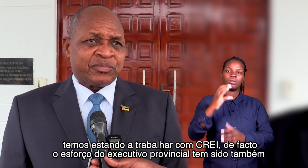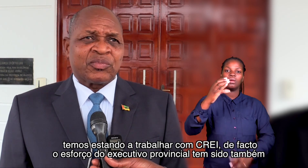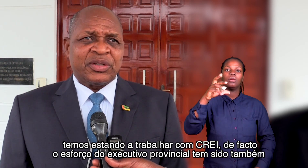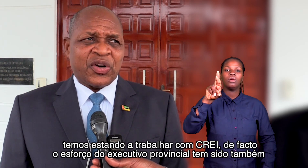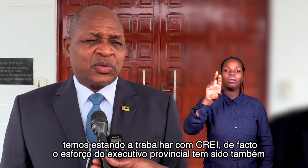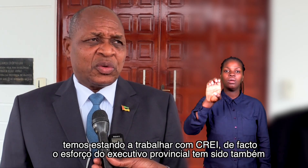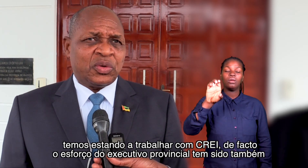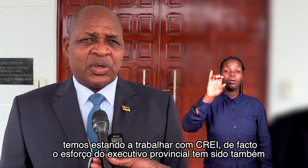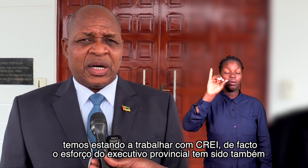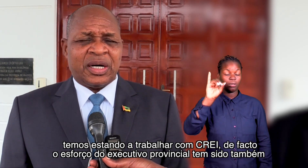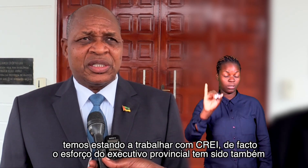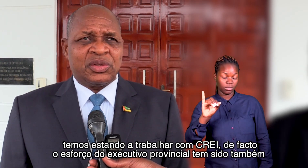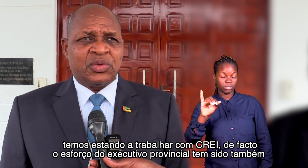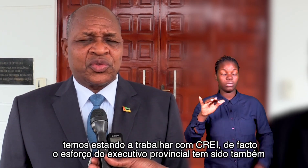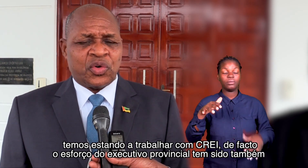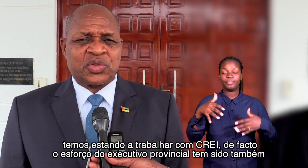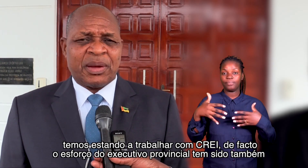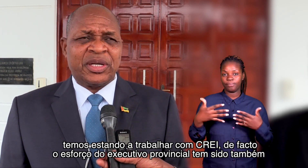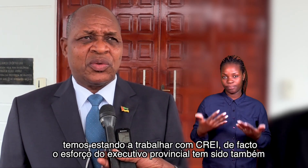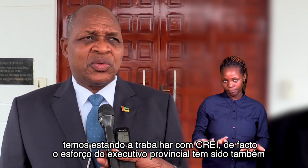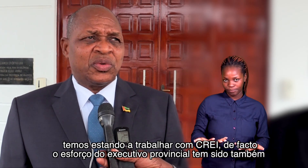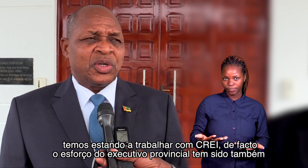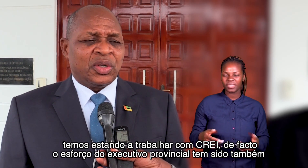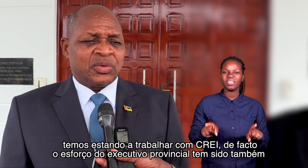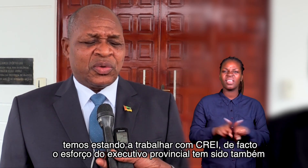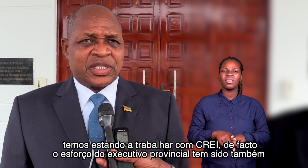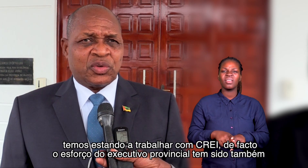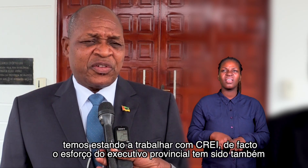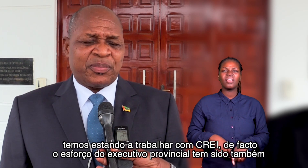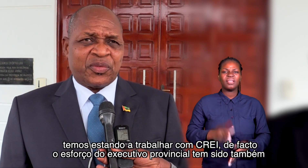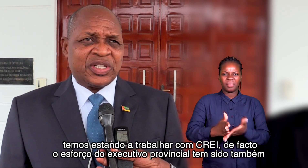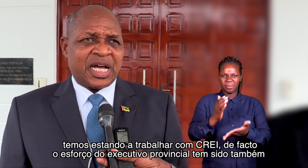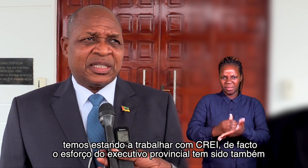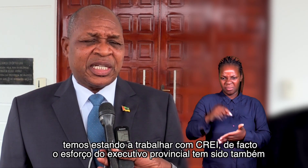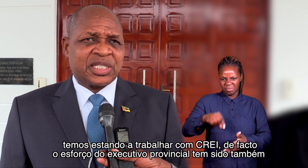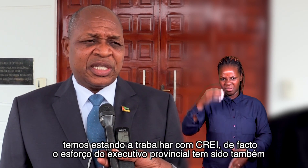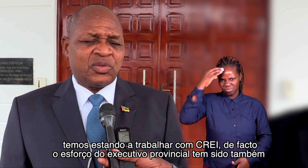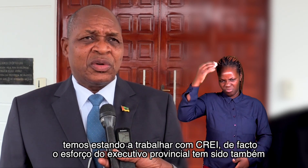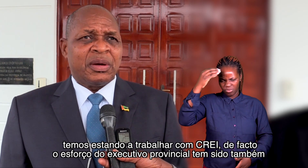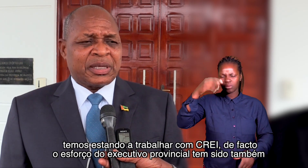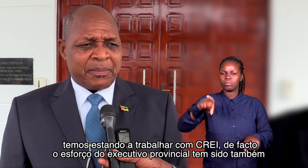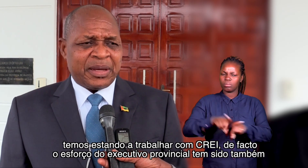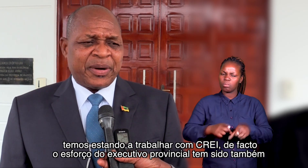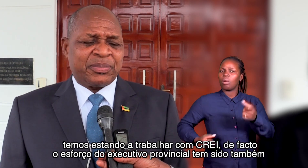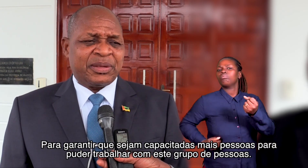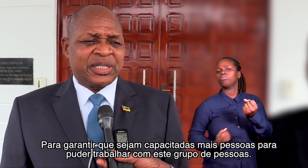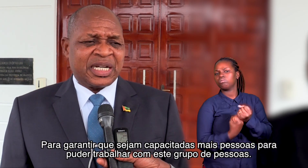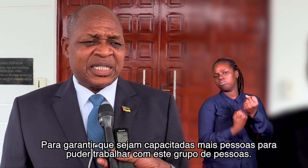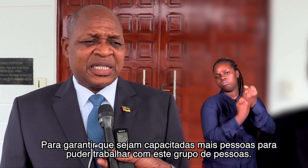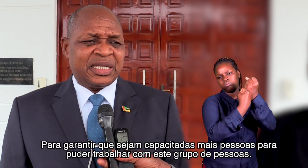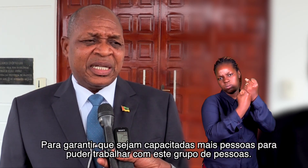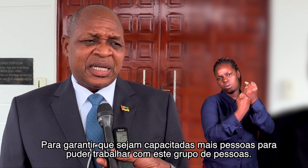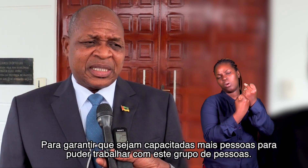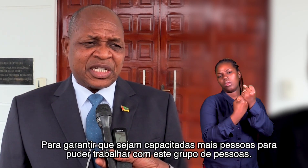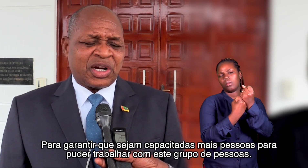CRE. De facto, o esforço também do Executivo Provincial tem sido também para podermos